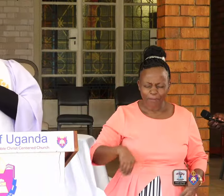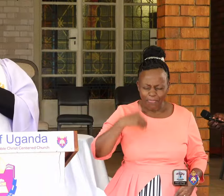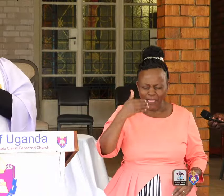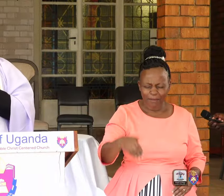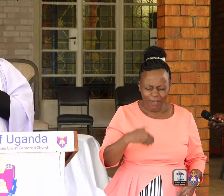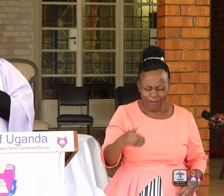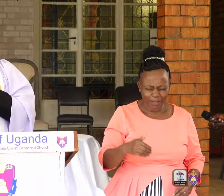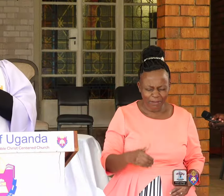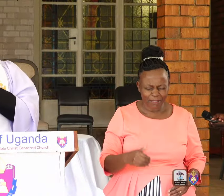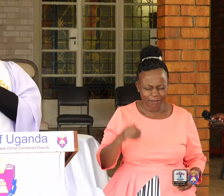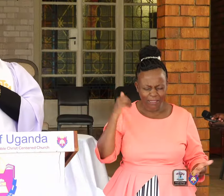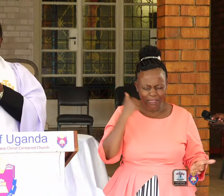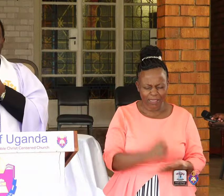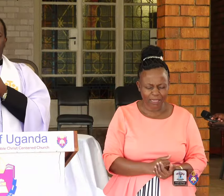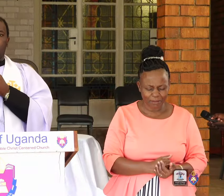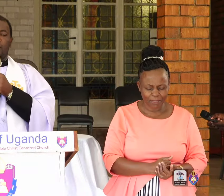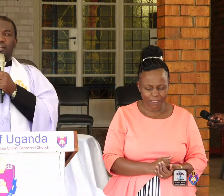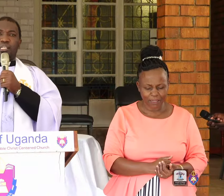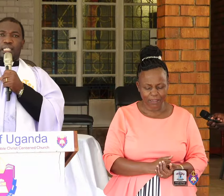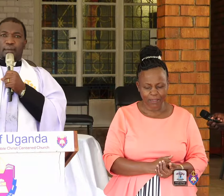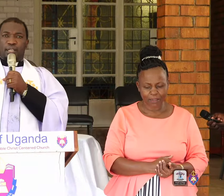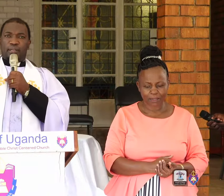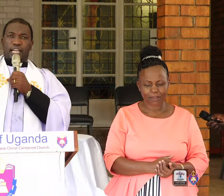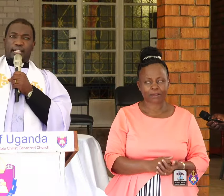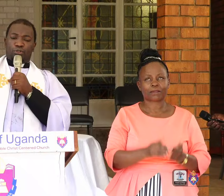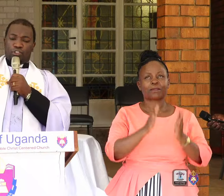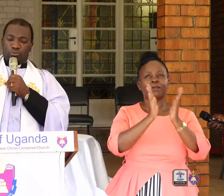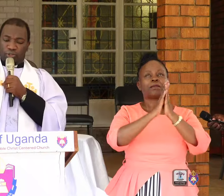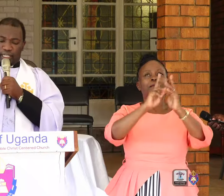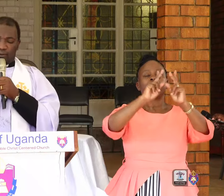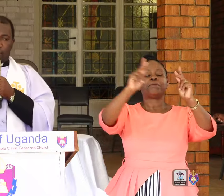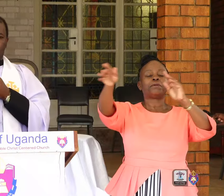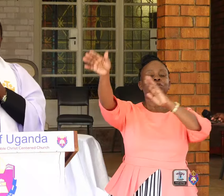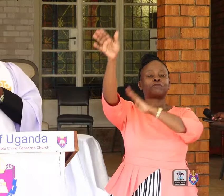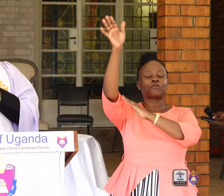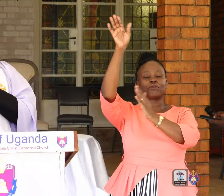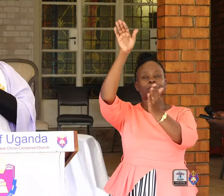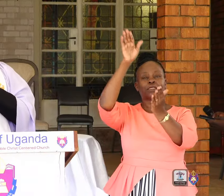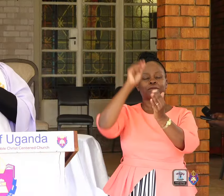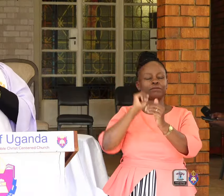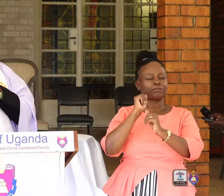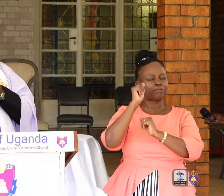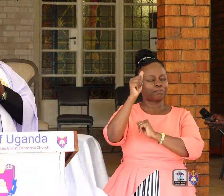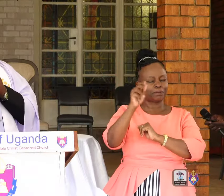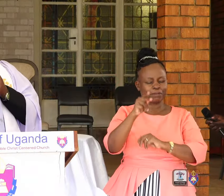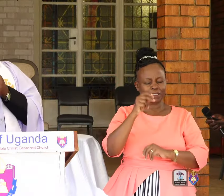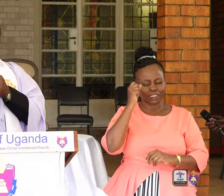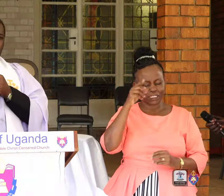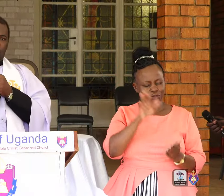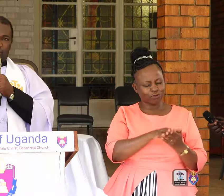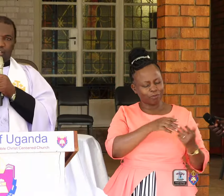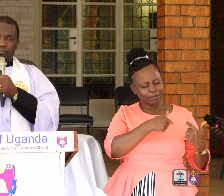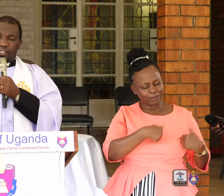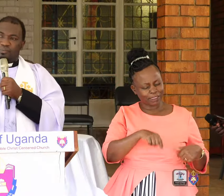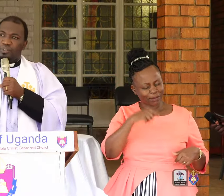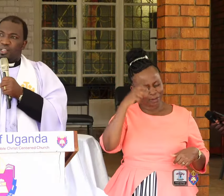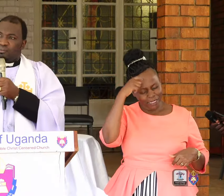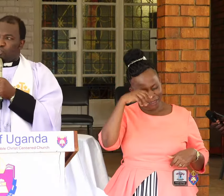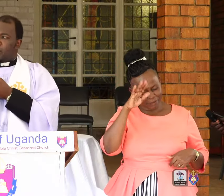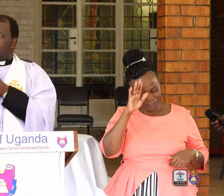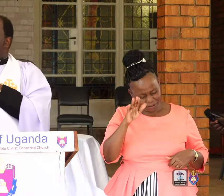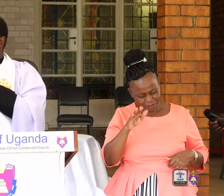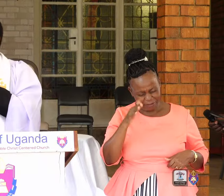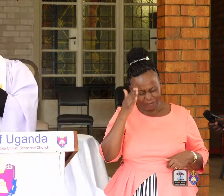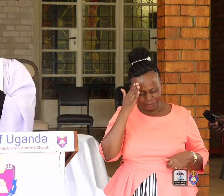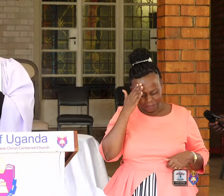n'emirembe. Amen. Sabe emirembe gya Katonda kikuuma okutegeera kw'abaana b'abantu. Gikuuma emitima gyammwe n'amagezi gammwe.